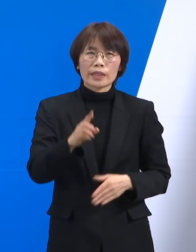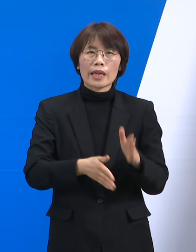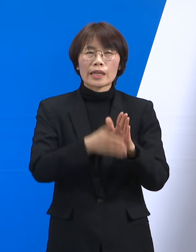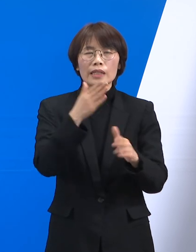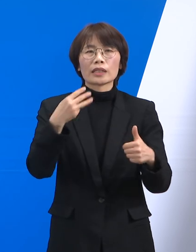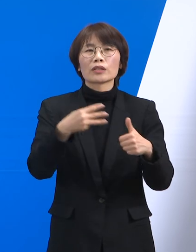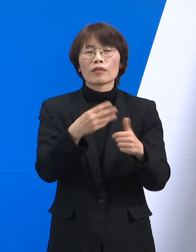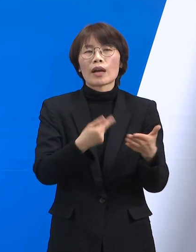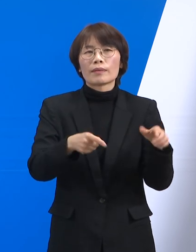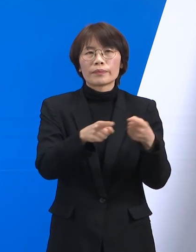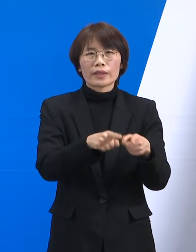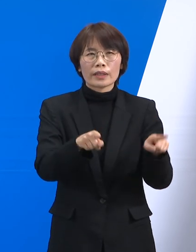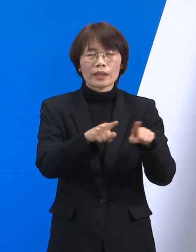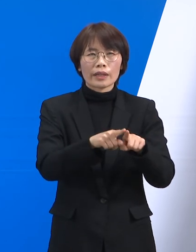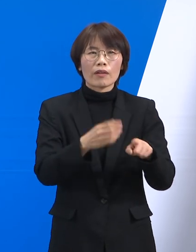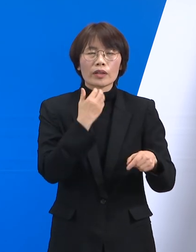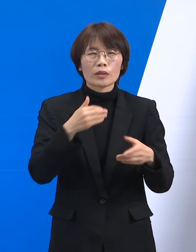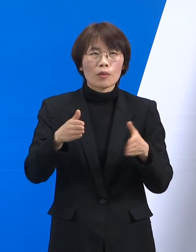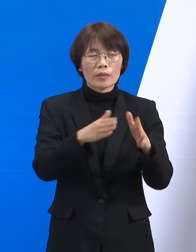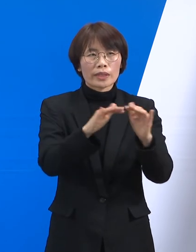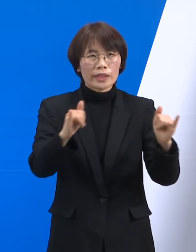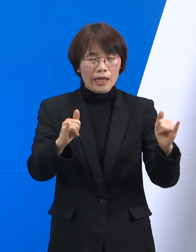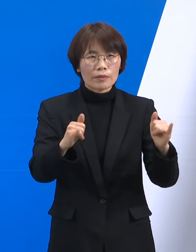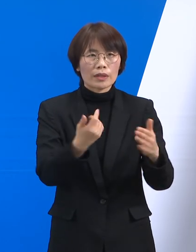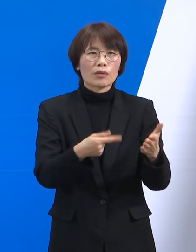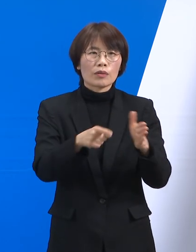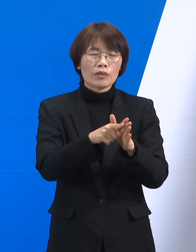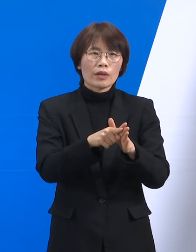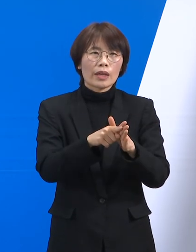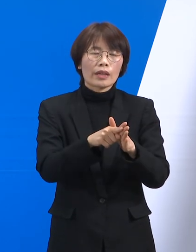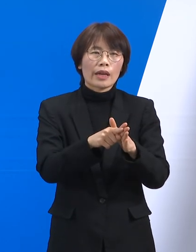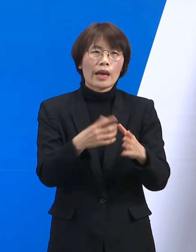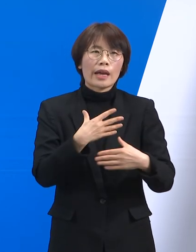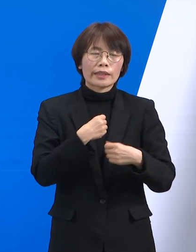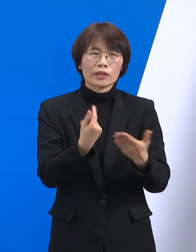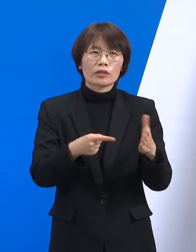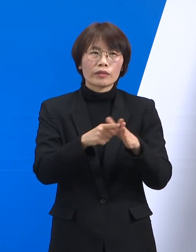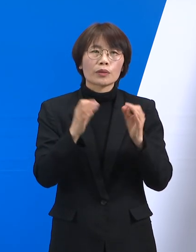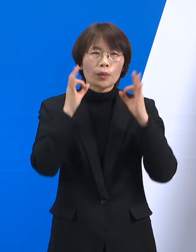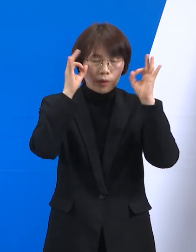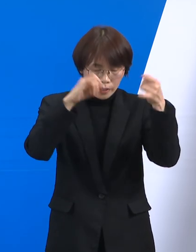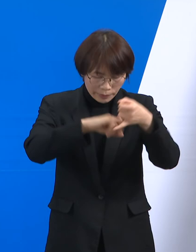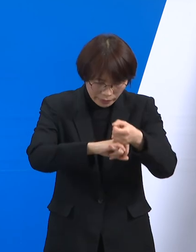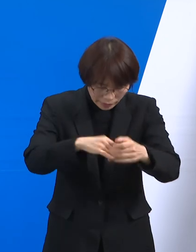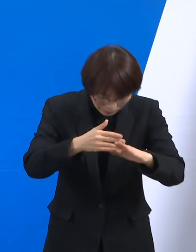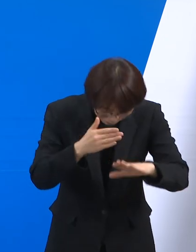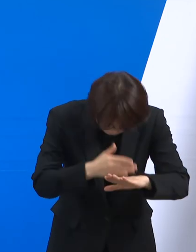코로나19 극복과 도민의 안전을 위해 최선을 다해 나가겠습니다. 감사합니다.